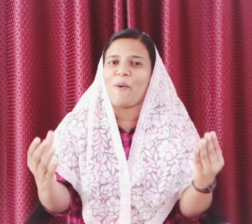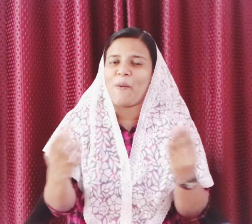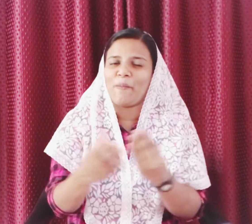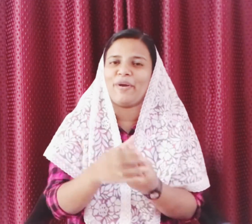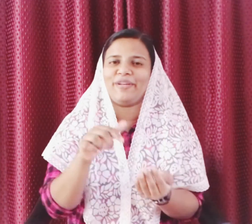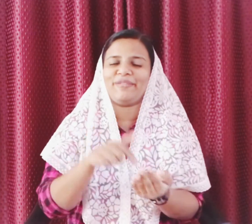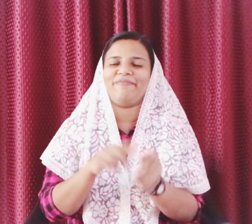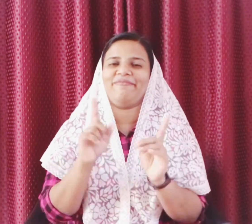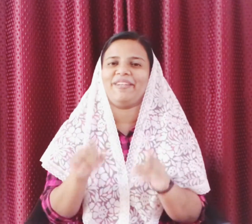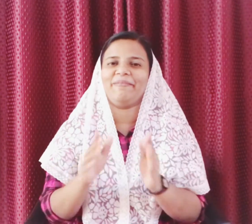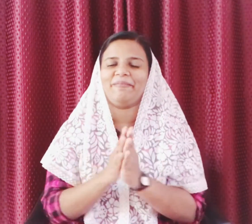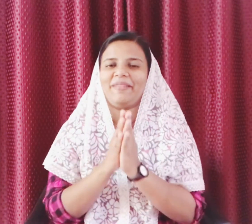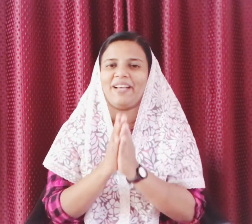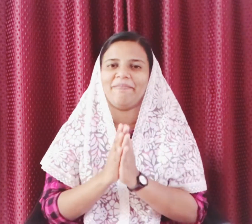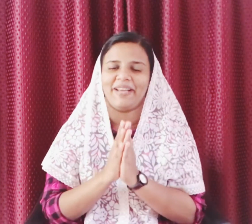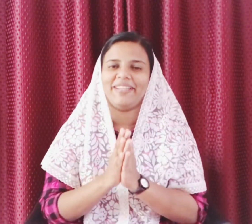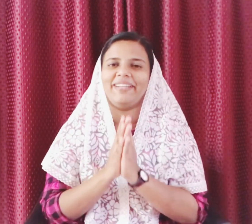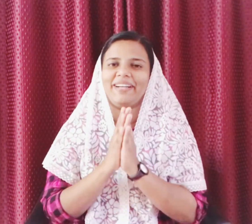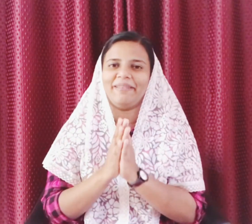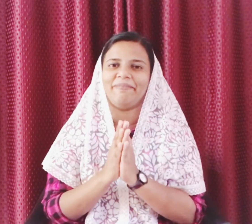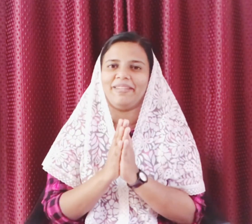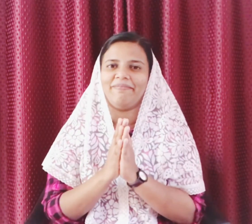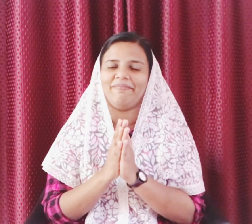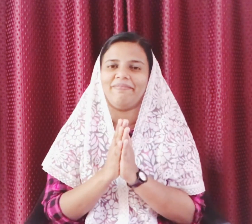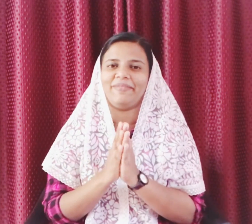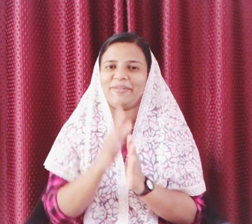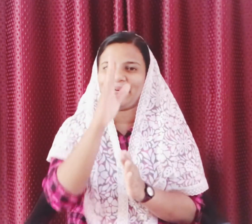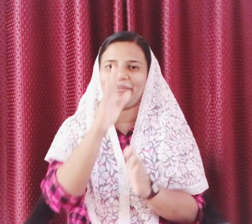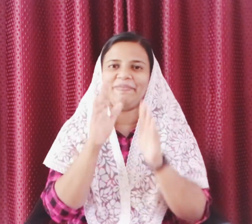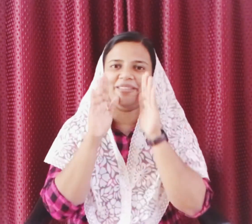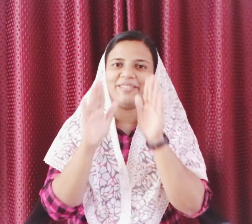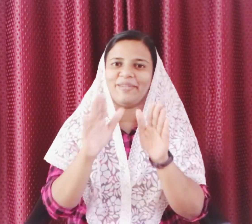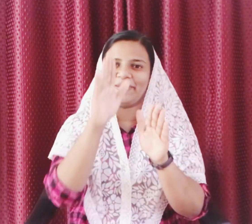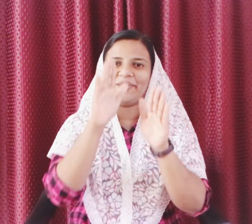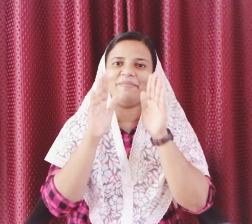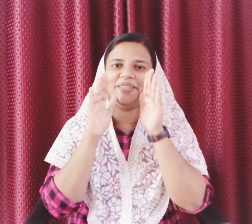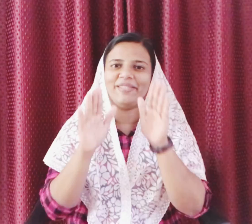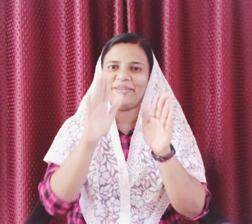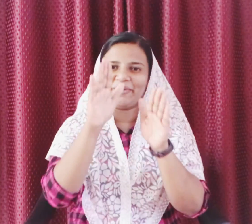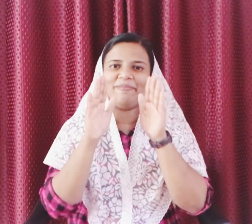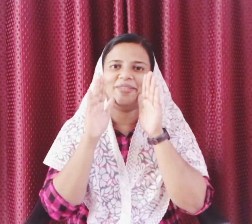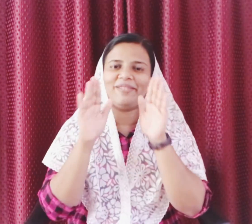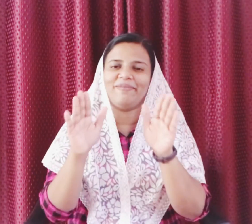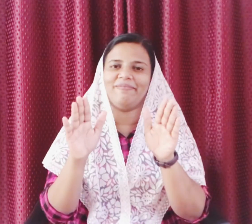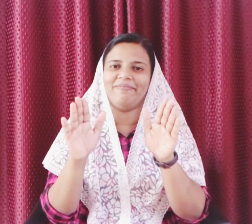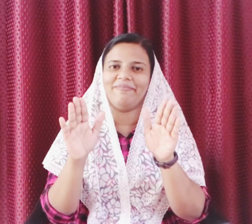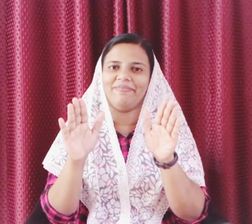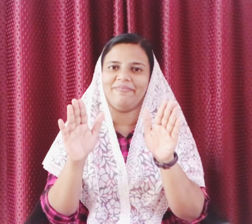നിങ്ങളോട് കൂടെ ഇരിക്കുമാറാകട്ടെ. ആമേൻ, ആമേൻ, ആമേൻ. ഗോഡ് ബ്ലസ് യു, ഗോഡ് ബ്ലസ് യു, ഗോഡ് ബ്ലസ് യു.